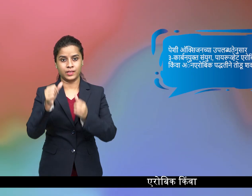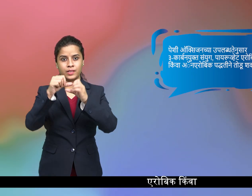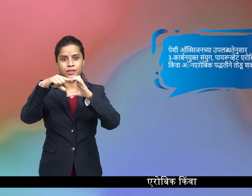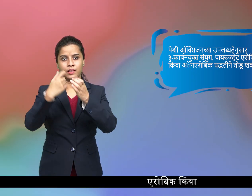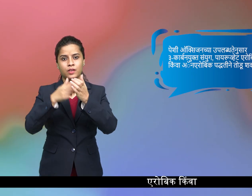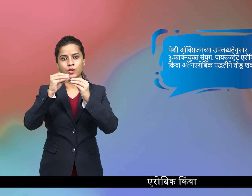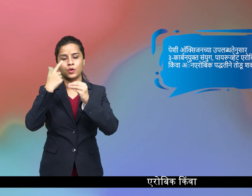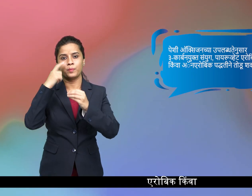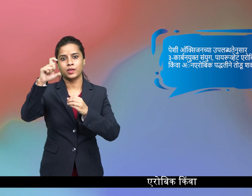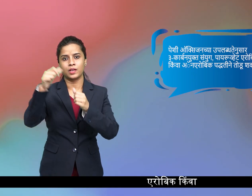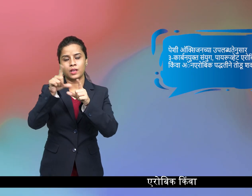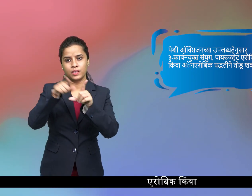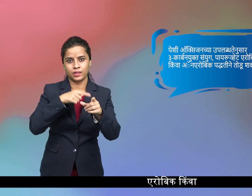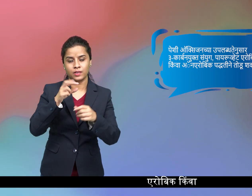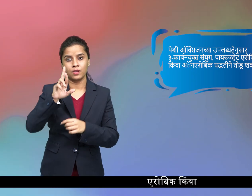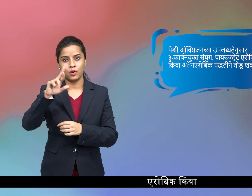एरोबिक किंवा